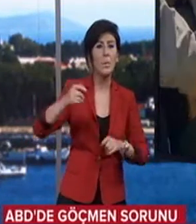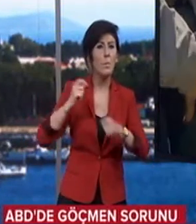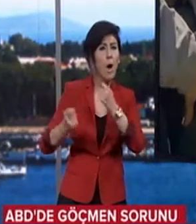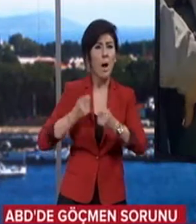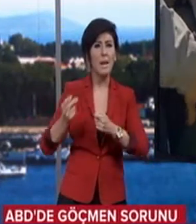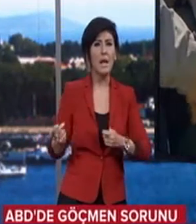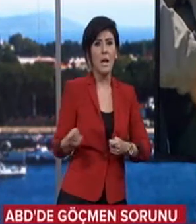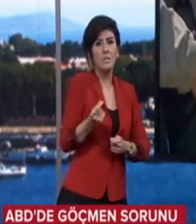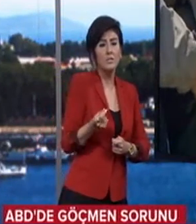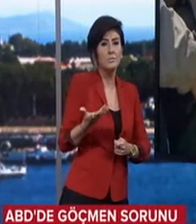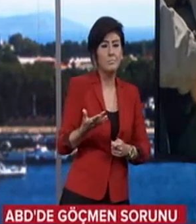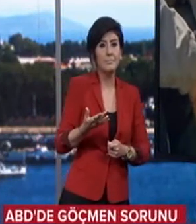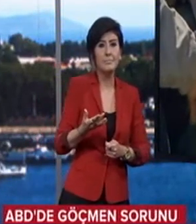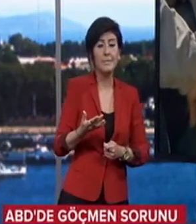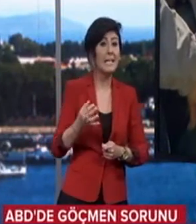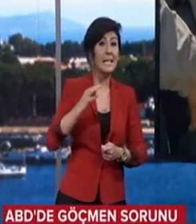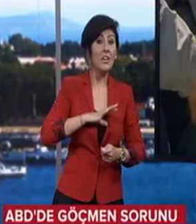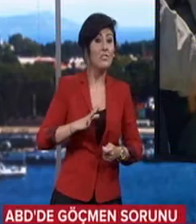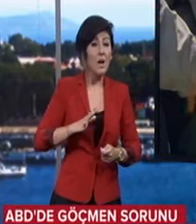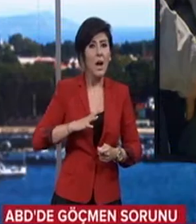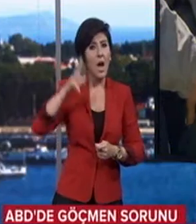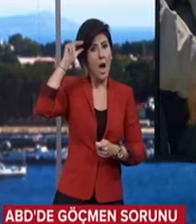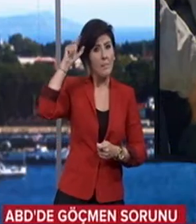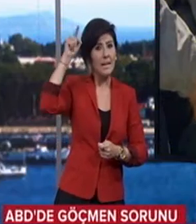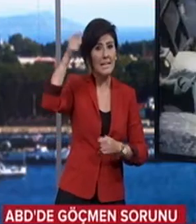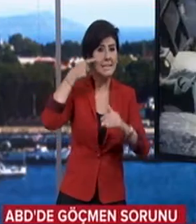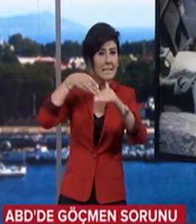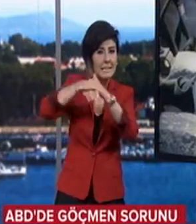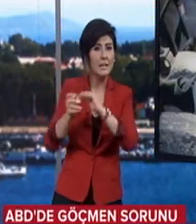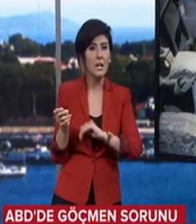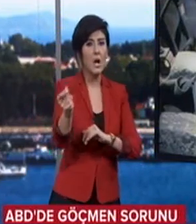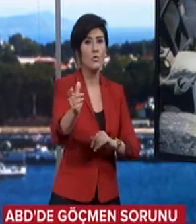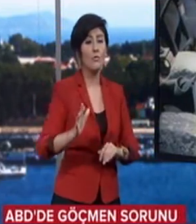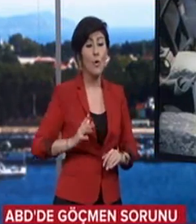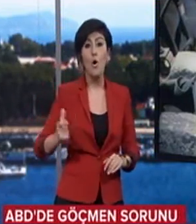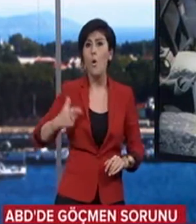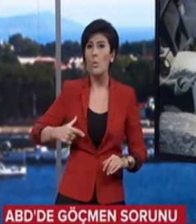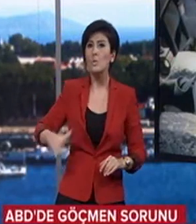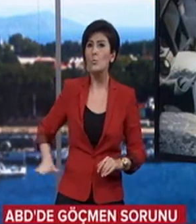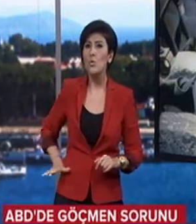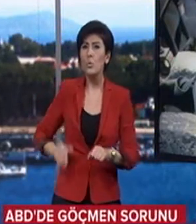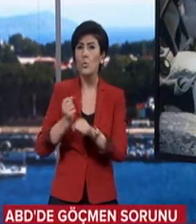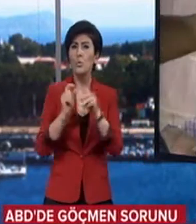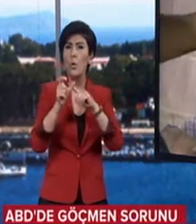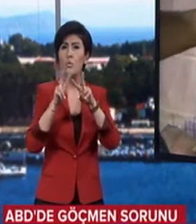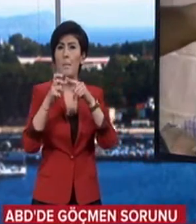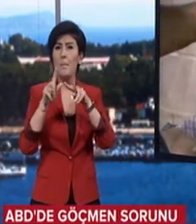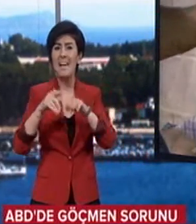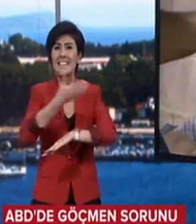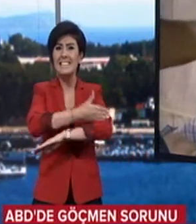dışı muameleden kaçanlar çareyi Amerika Birleşik Devletleri'ne sığınmakta buluyor. Özellikle çocuk göçmenlerin